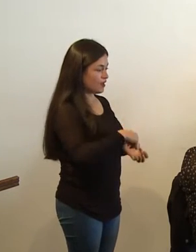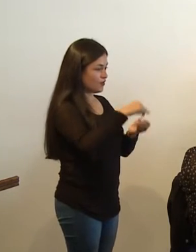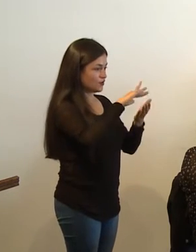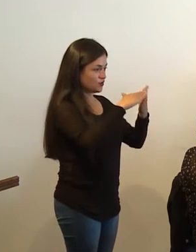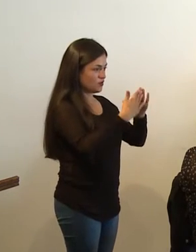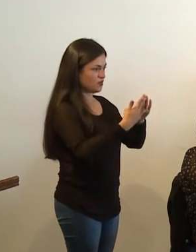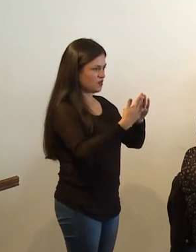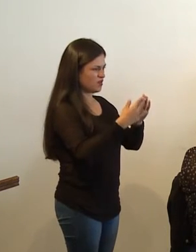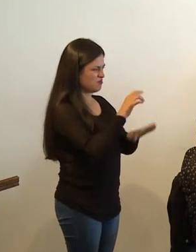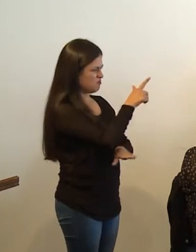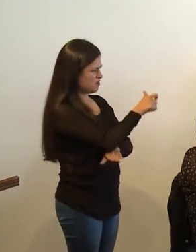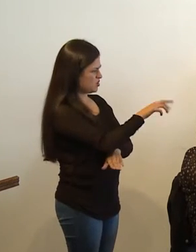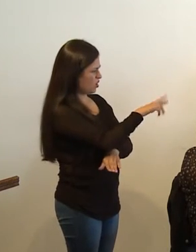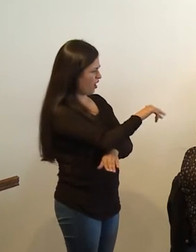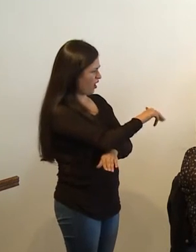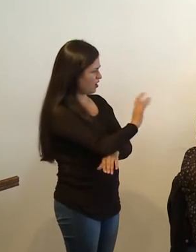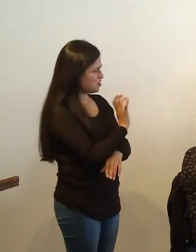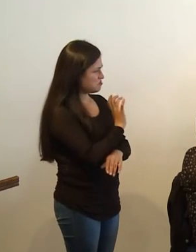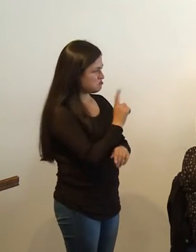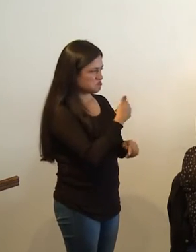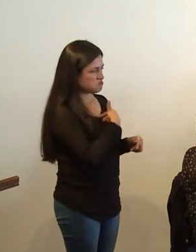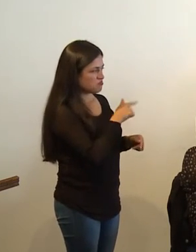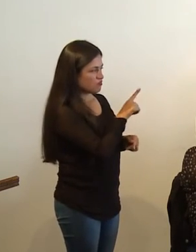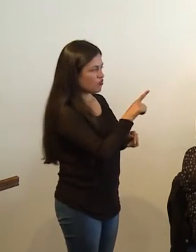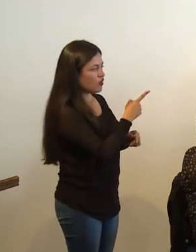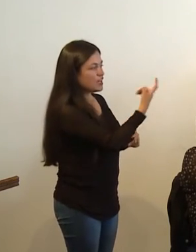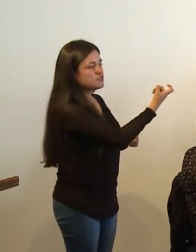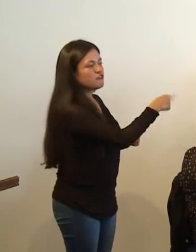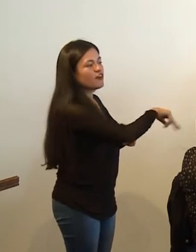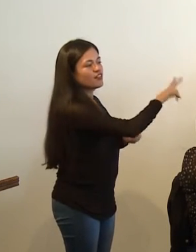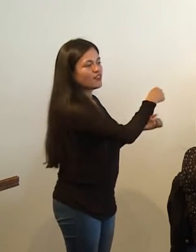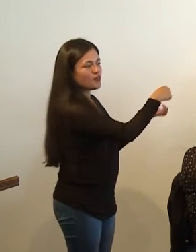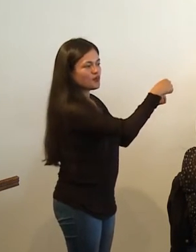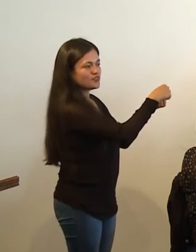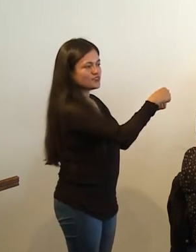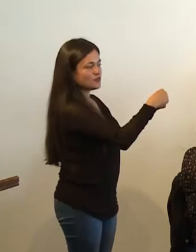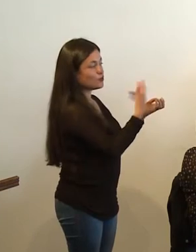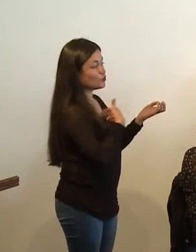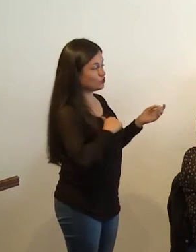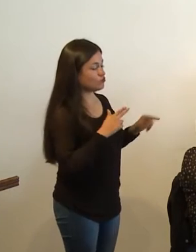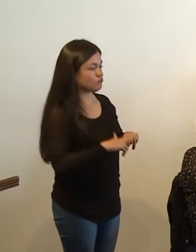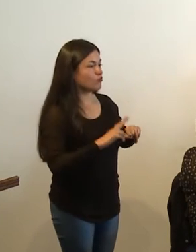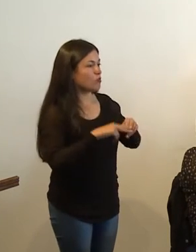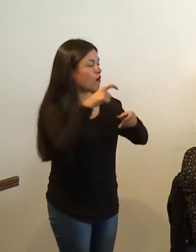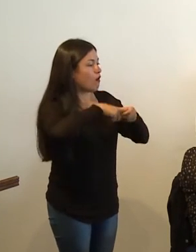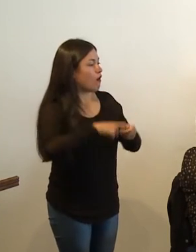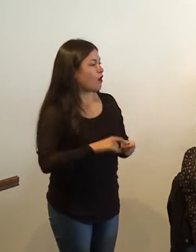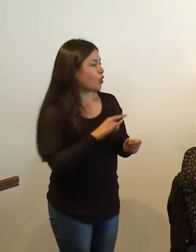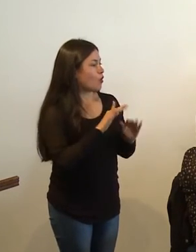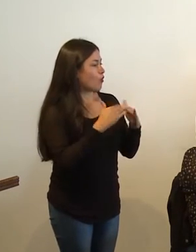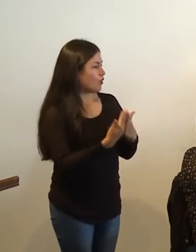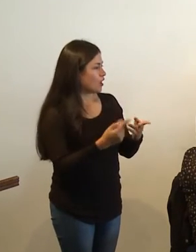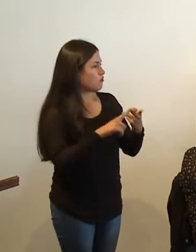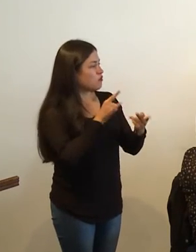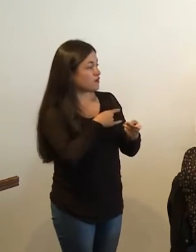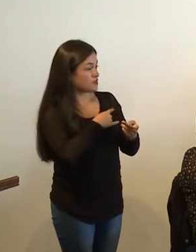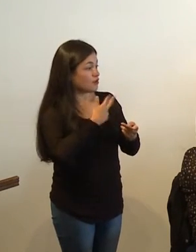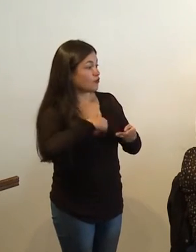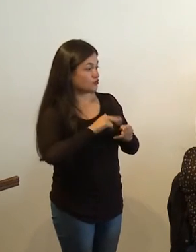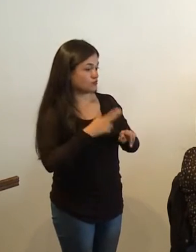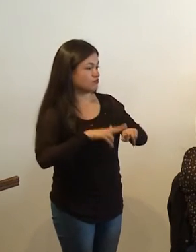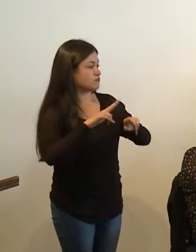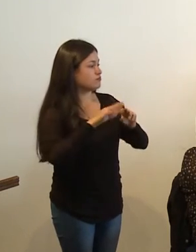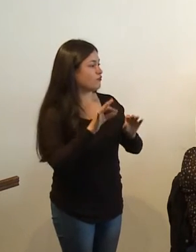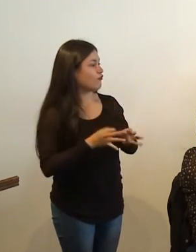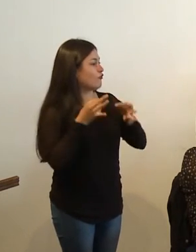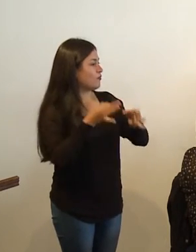raros que hacían una educación que no era donde debería ser, que era en colegios, sino allá, que en las nocturnas. Entonces es interesante porque ese